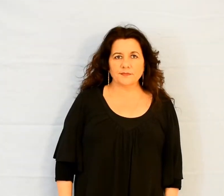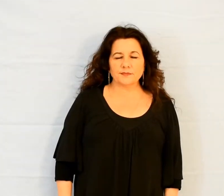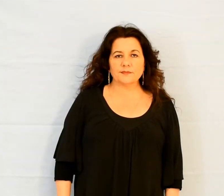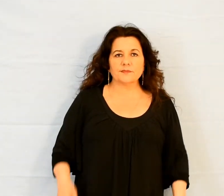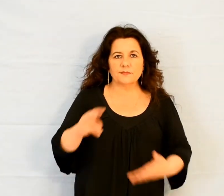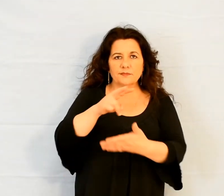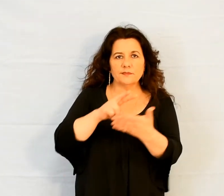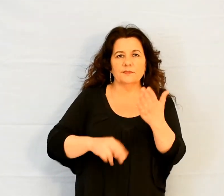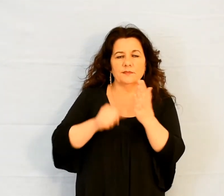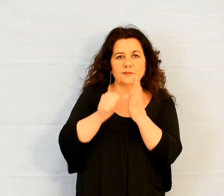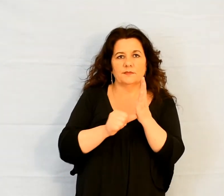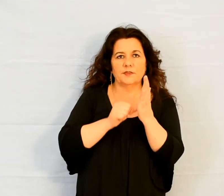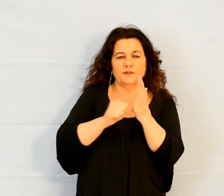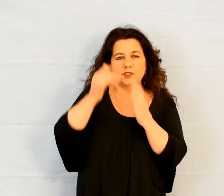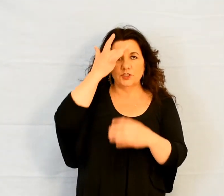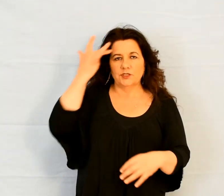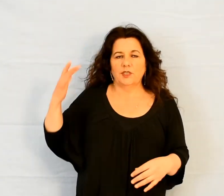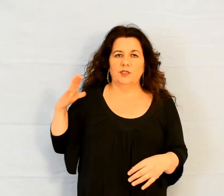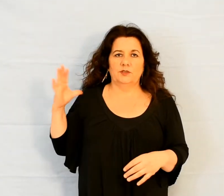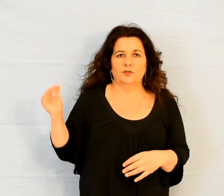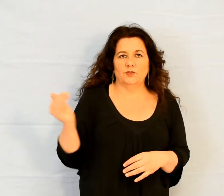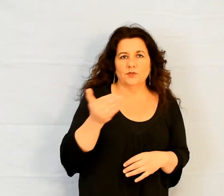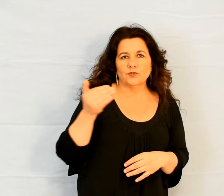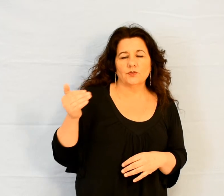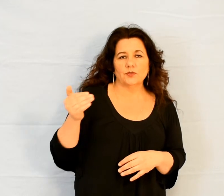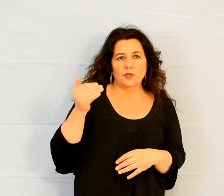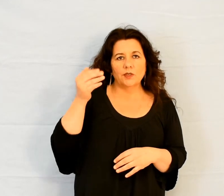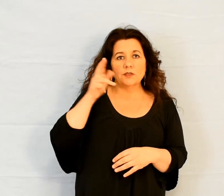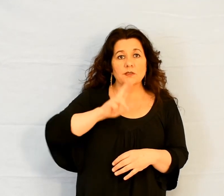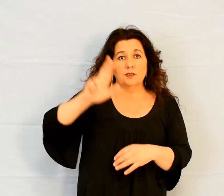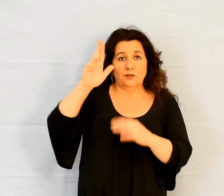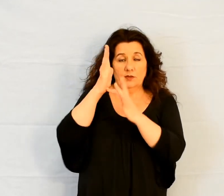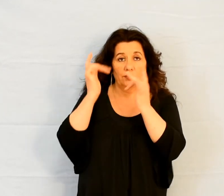La passion de notre Seigneur Jésus-Christ selon saint Jean.